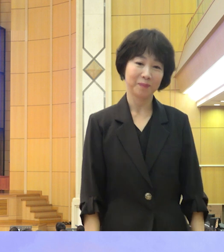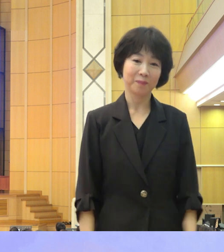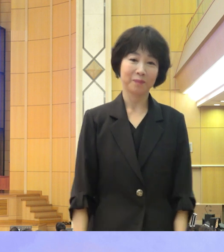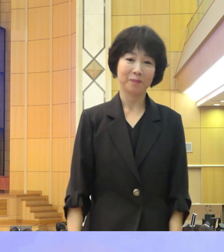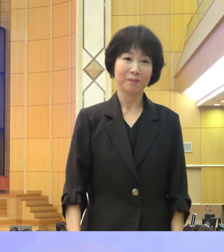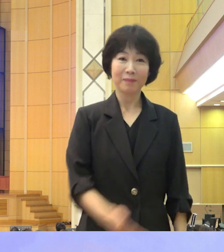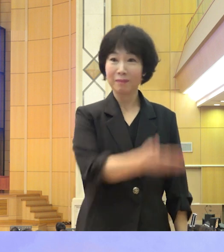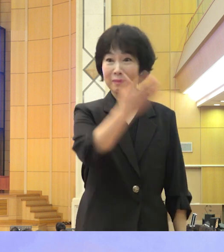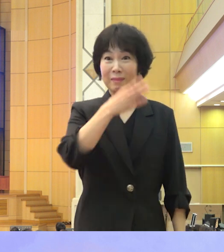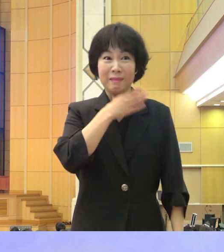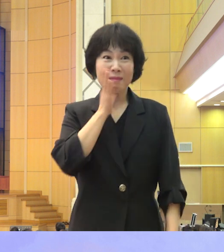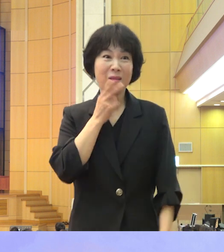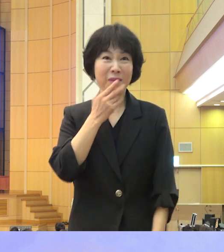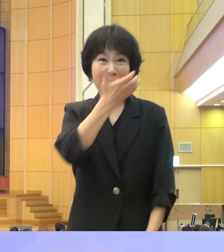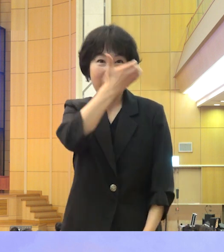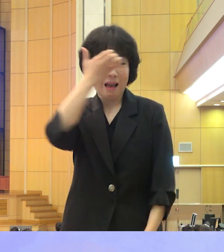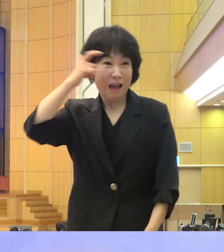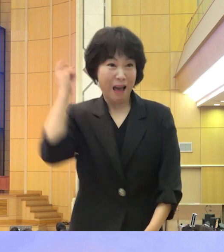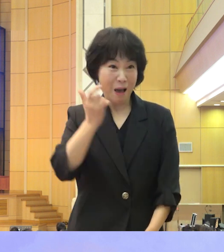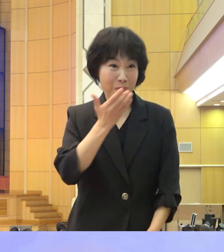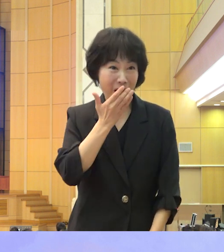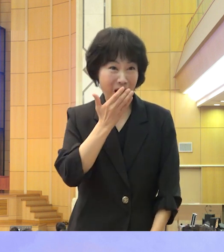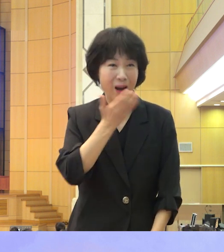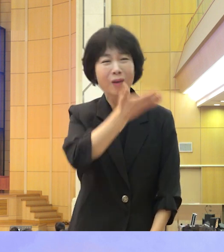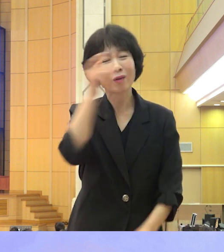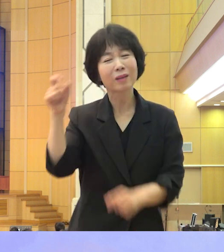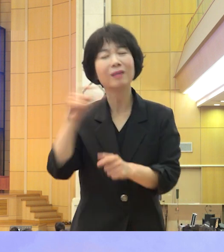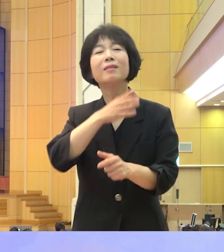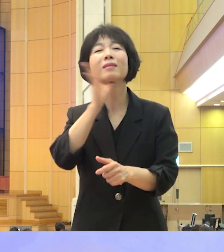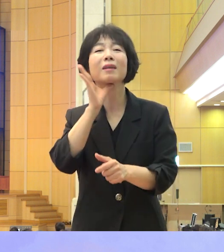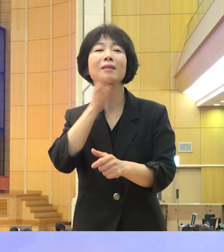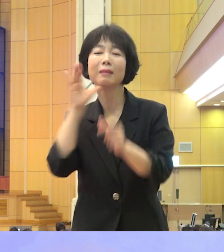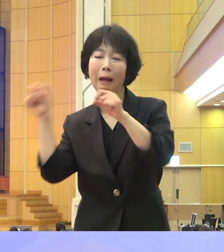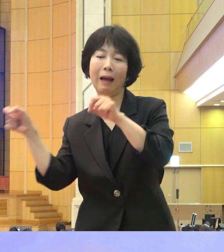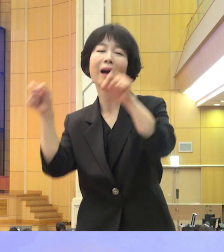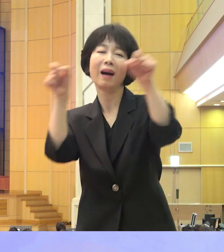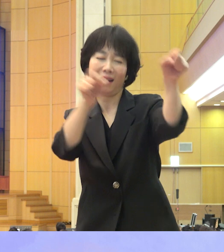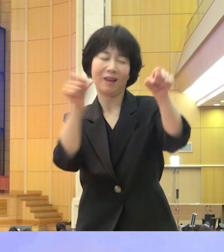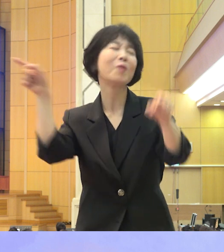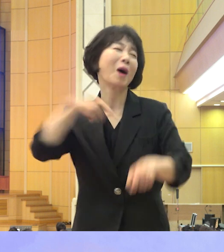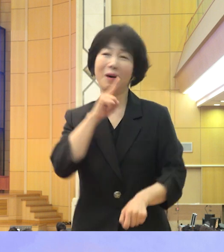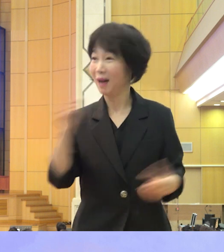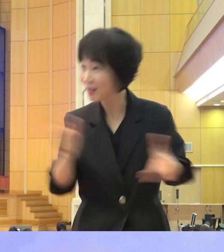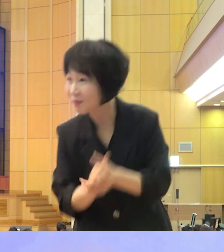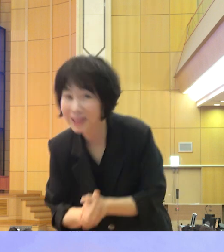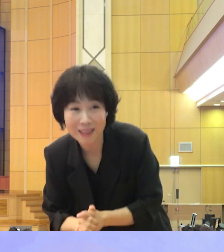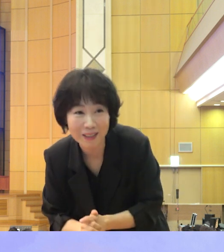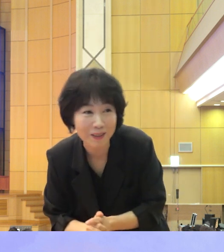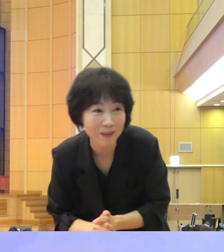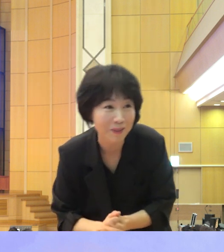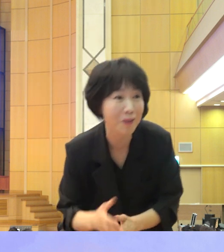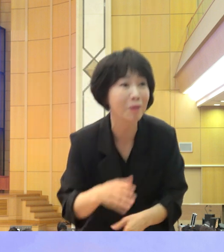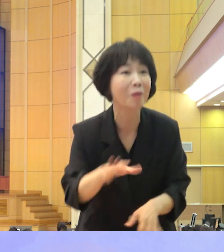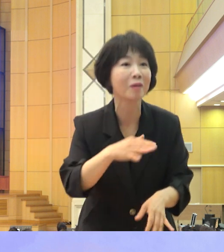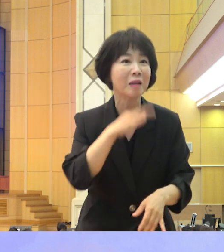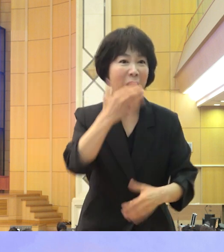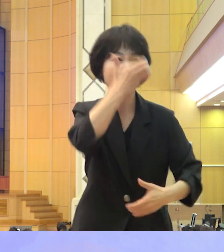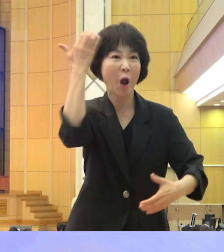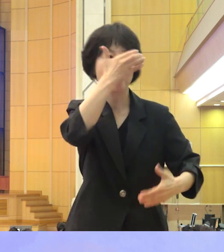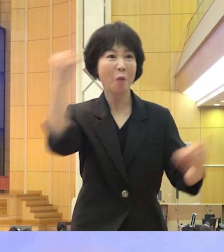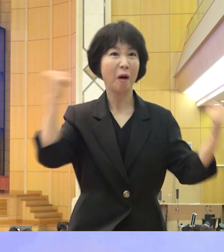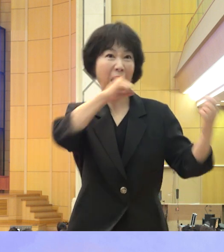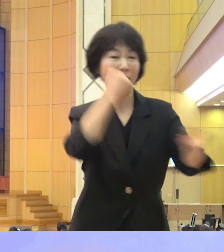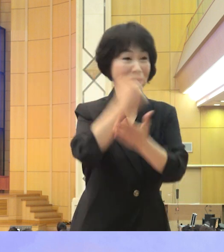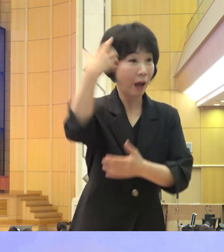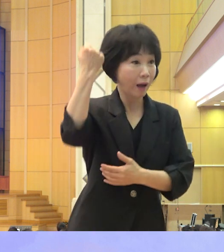안 늙는 사람 없어요. 너희도 늙어봐라. 근데 10년 더 젊으면 굉장히 10년이